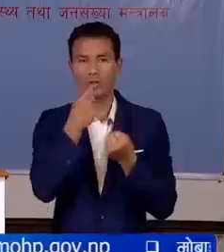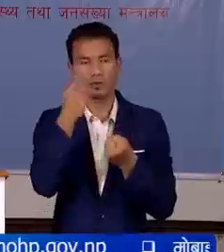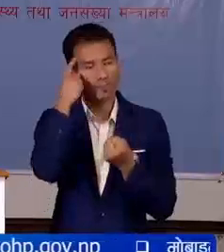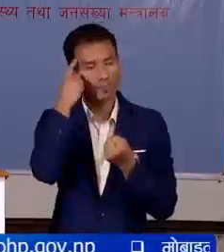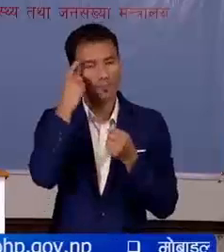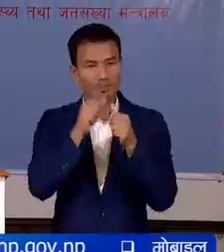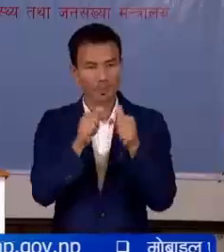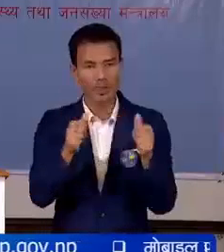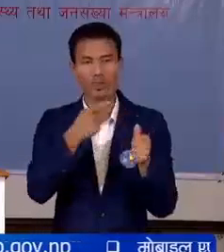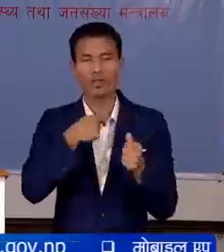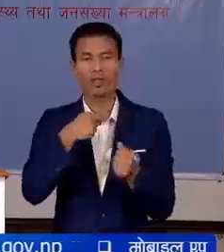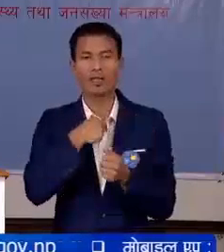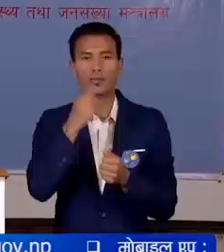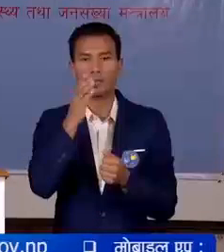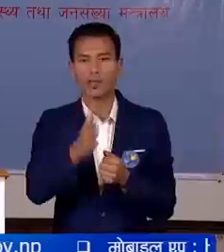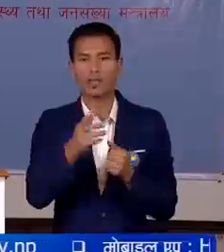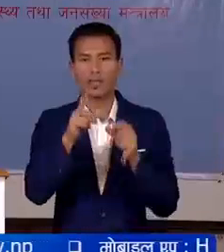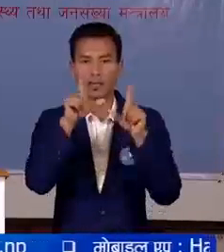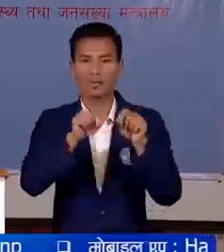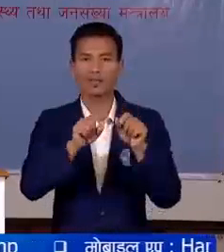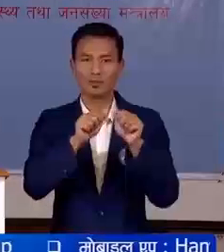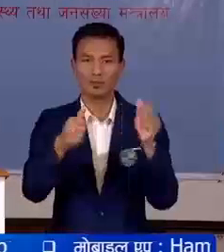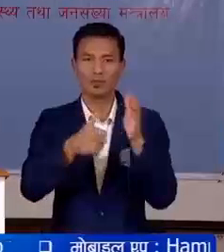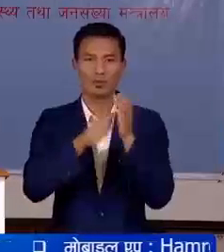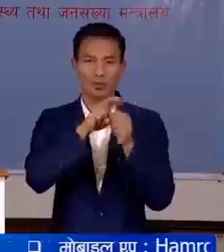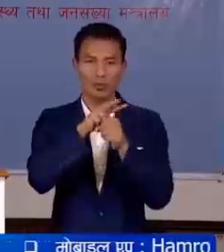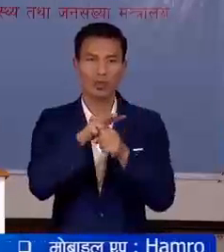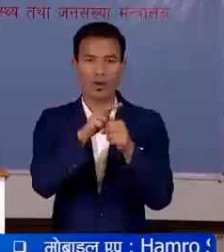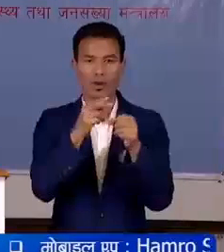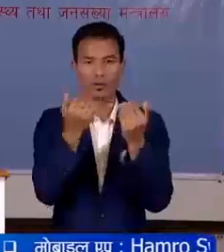हेत्युले हमिले आवसिक्ता अंसार अनुगमन